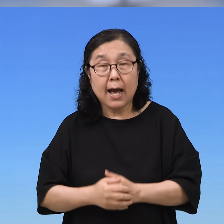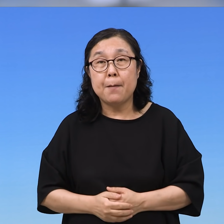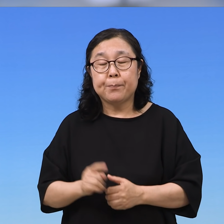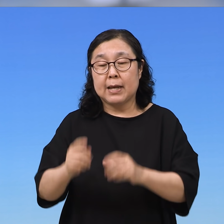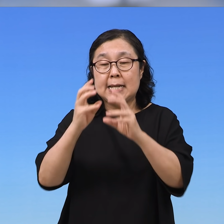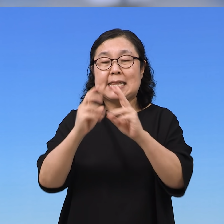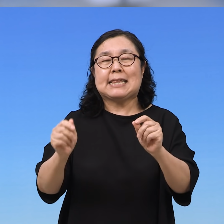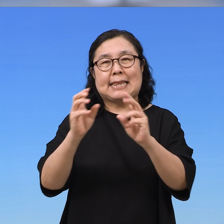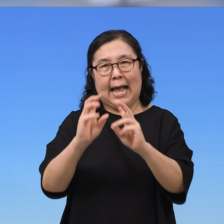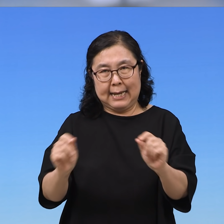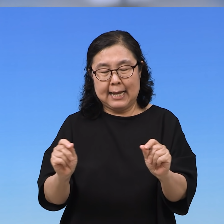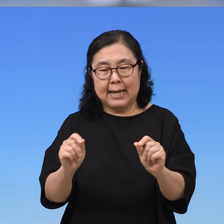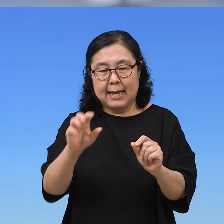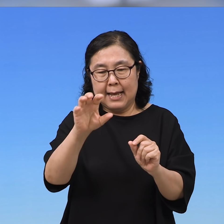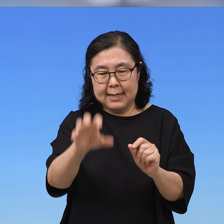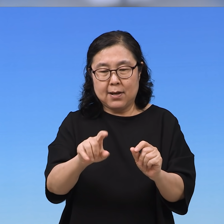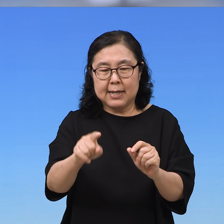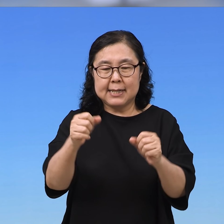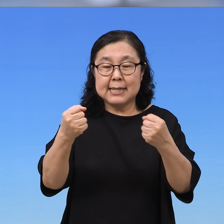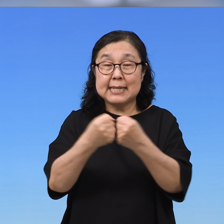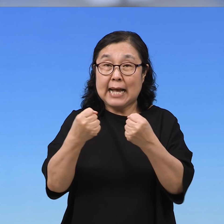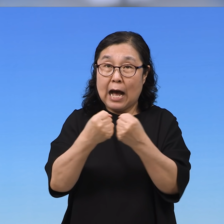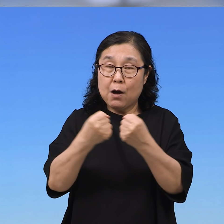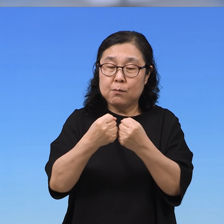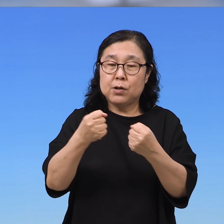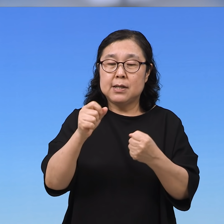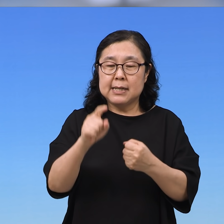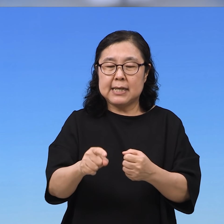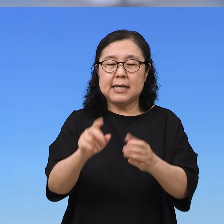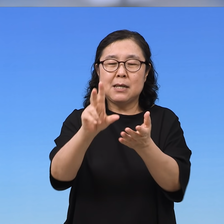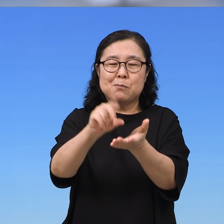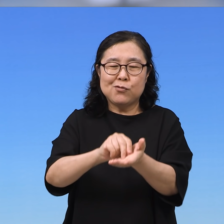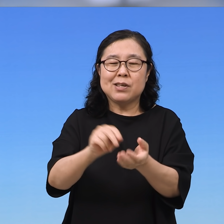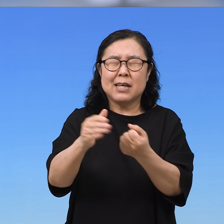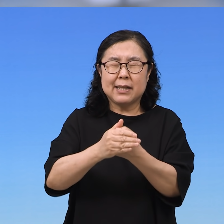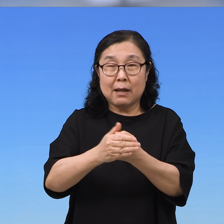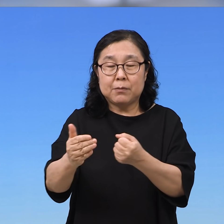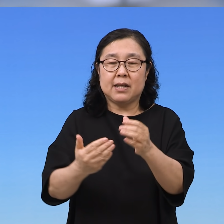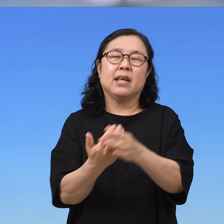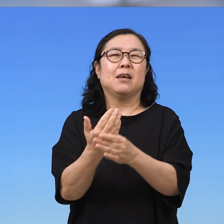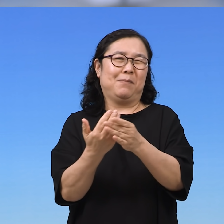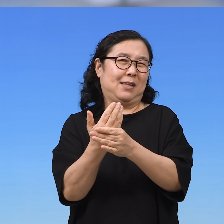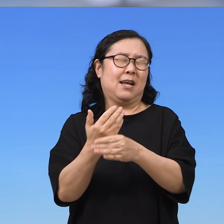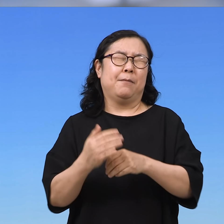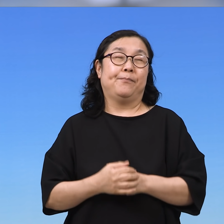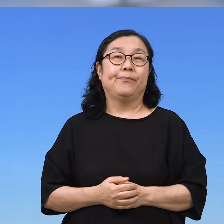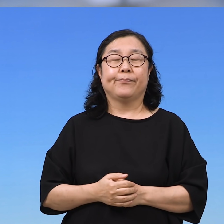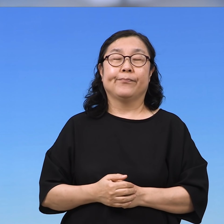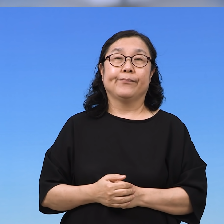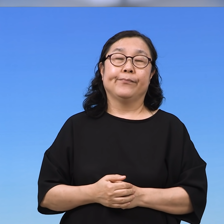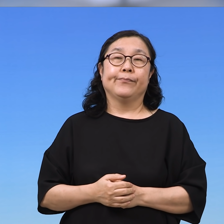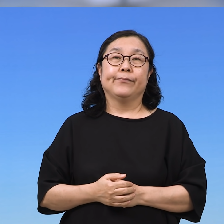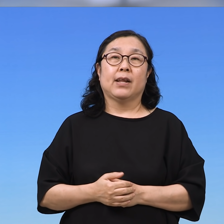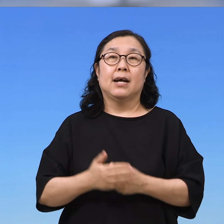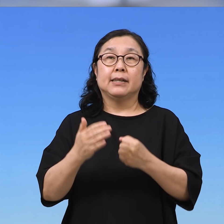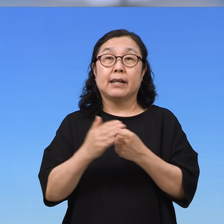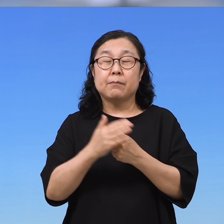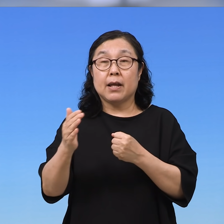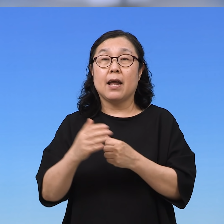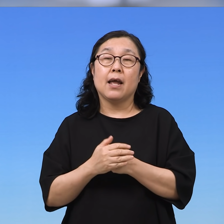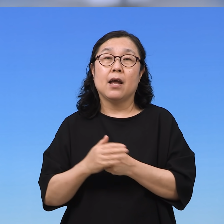모든 이 땅에서의 싸움은 다 이 인류 보편적인 문제가 여기서 나오는 거 아닙니까? 그렇기